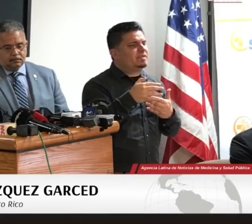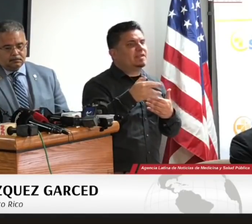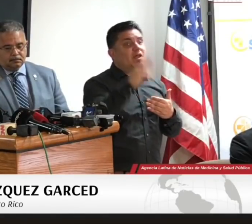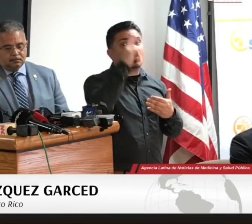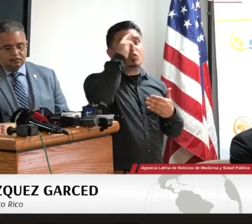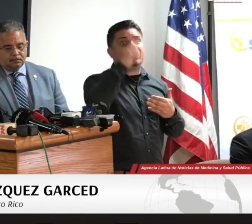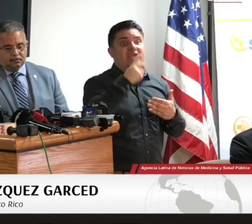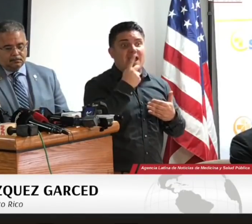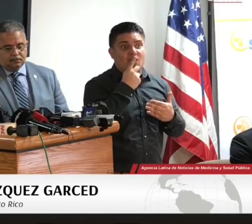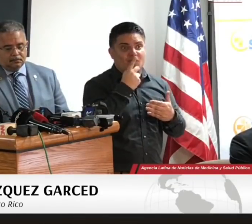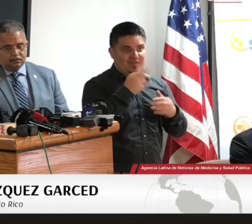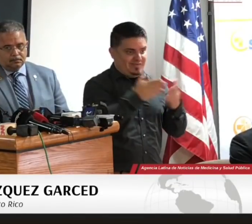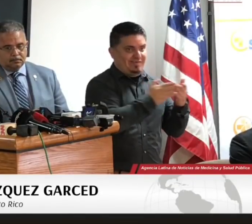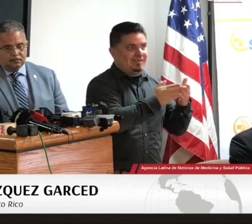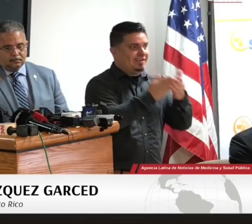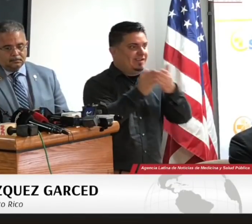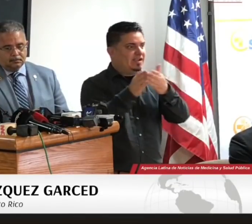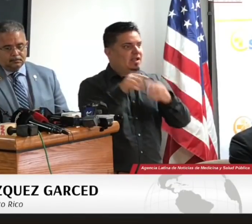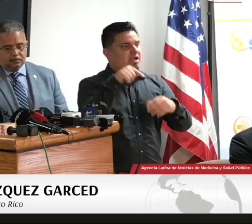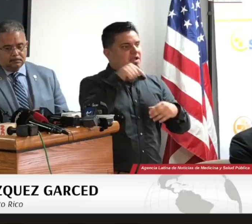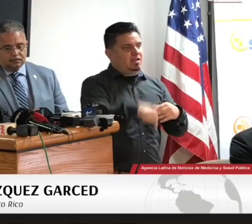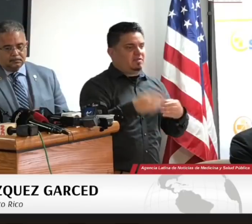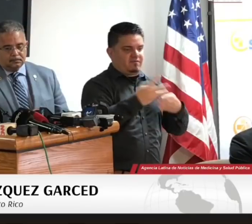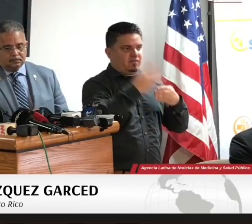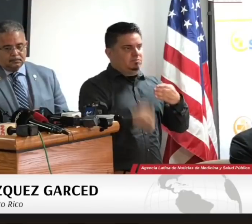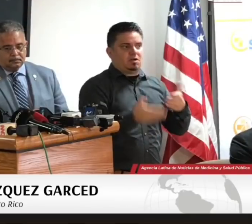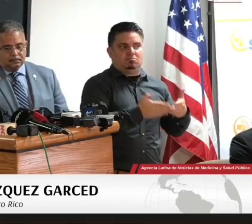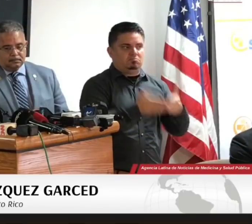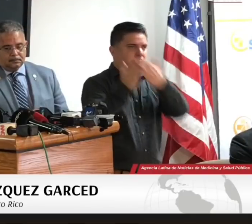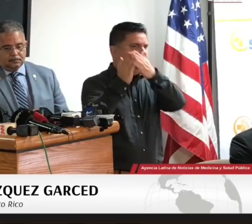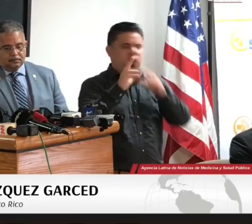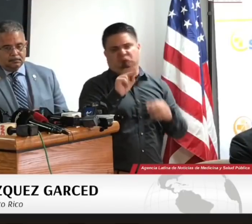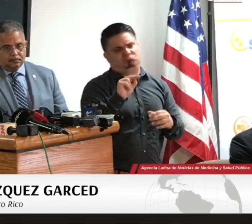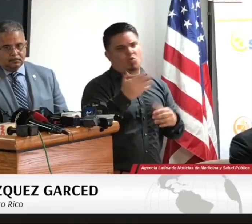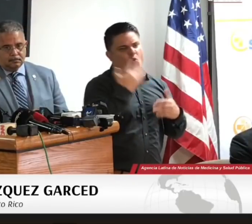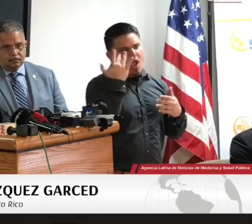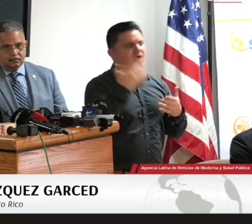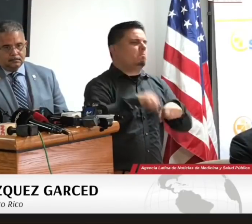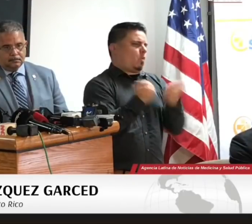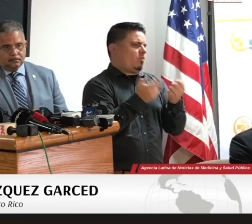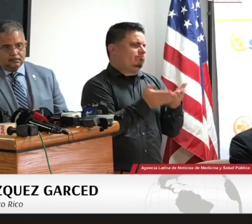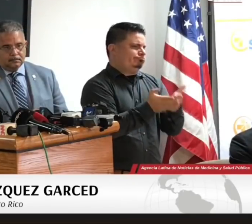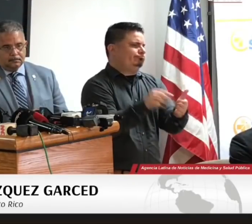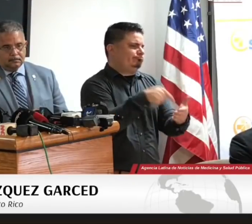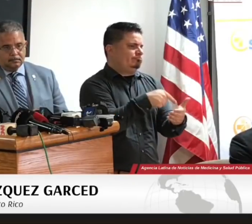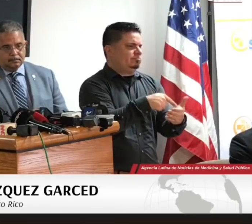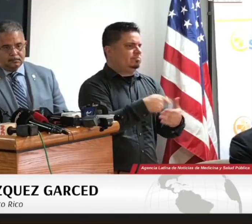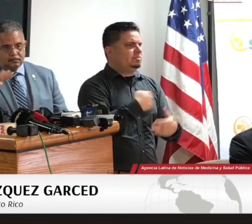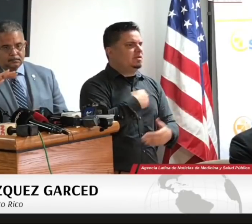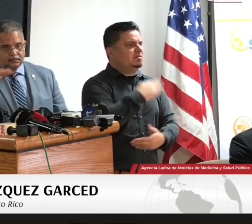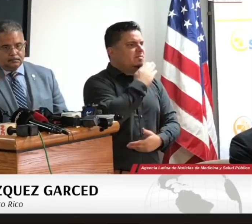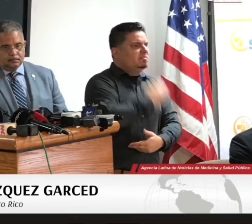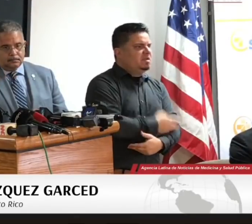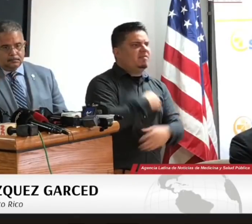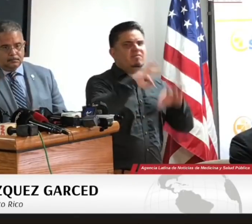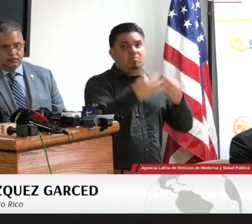averiado. Lo mismo que yo le di a mis hijas y a mi familia. Yo no viajaría a ningún lugar